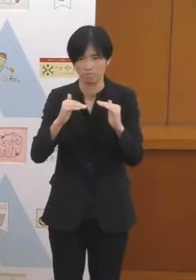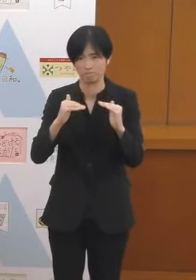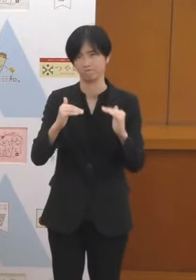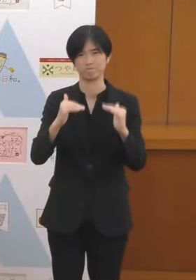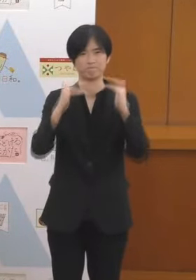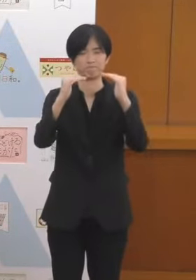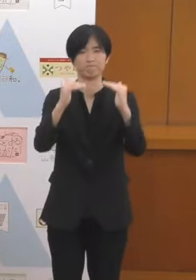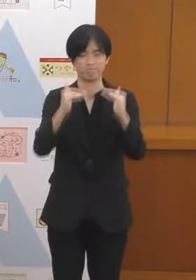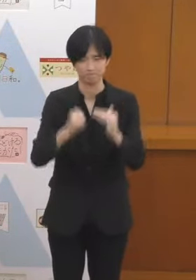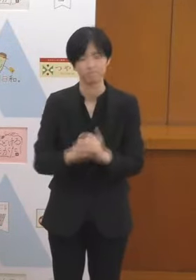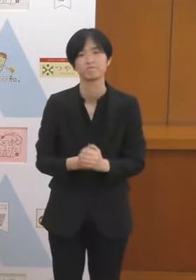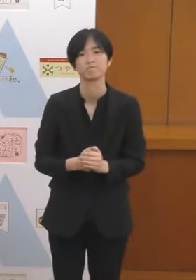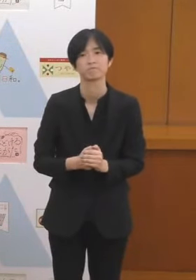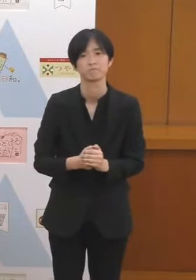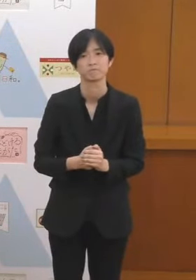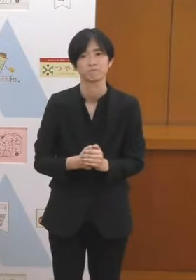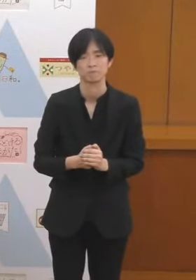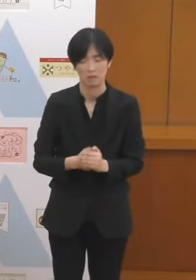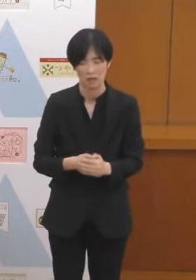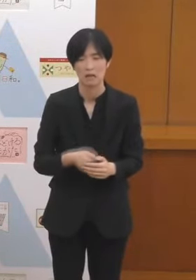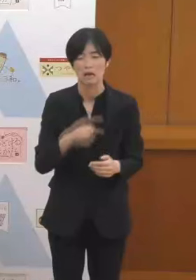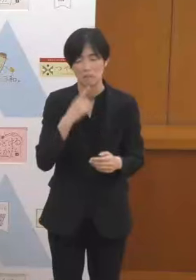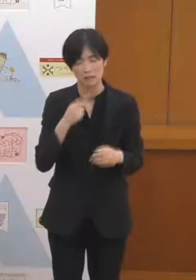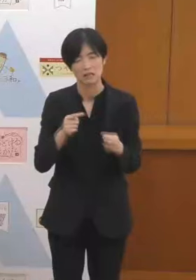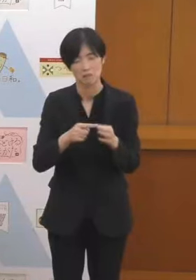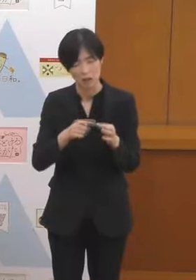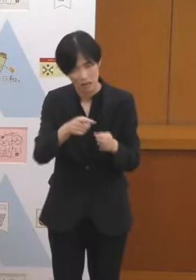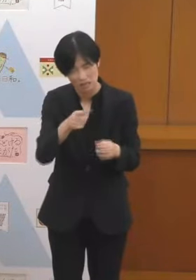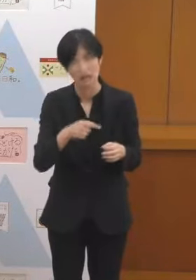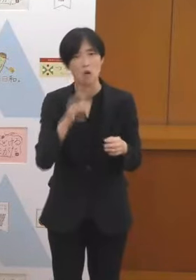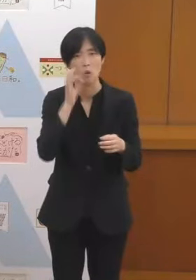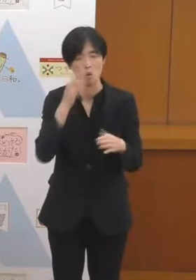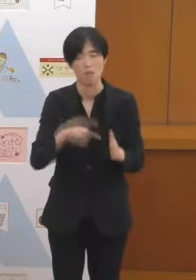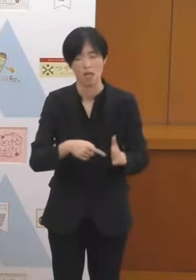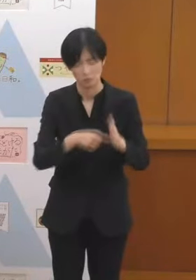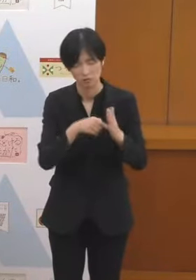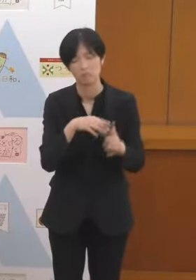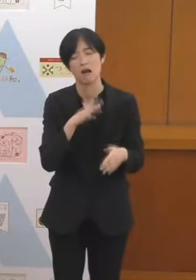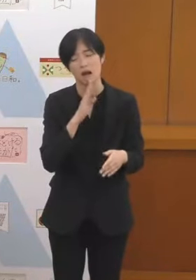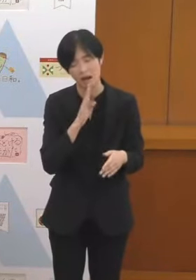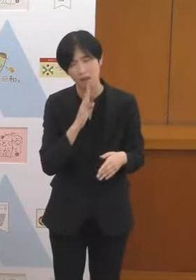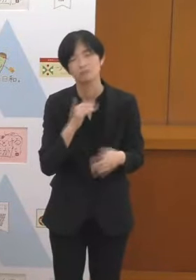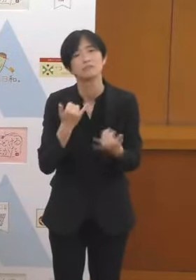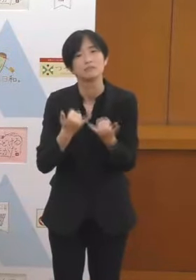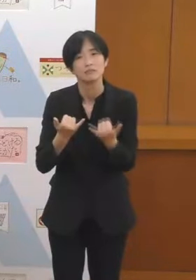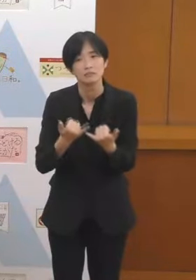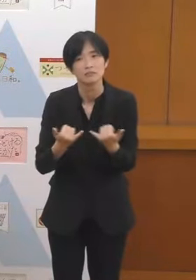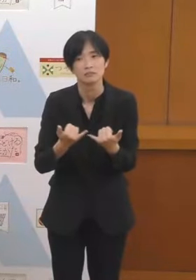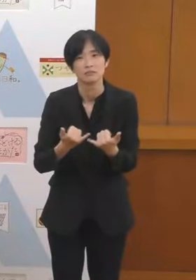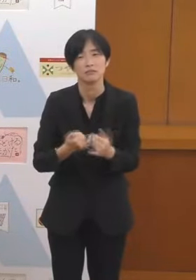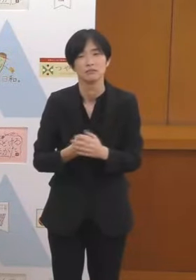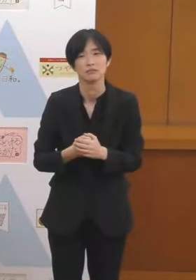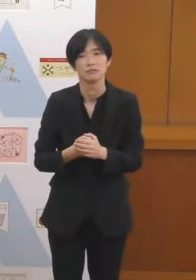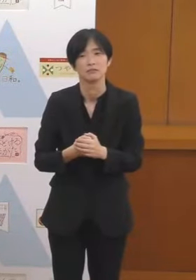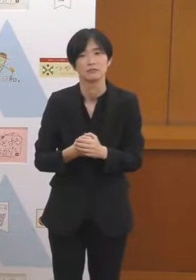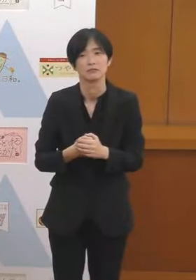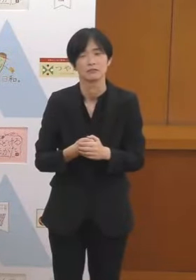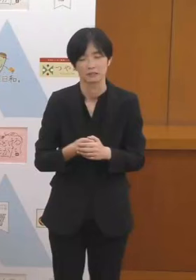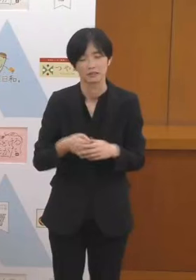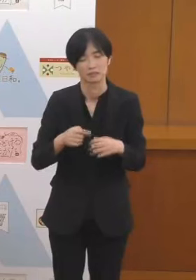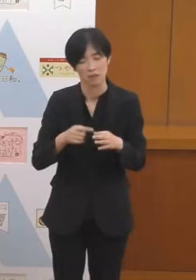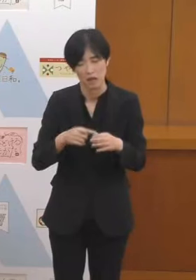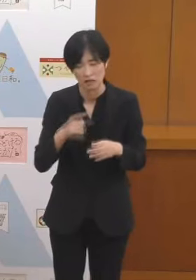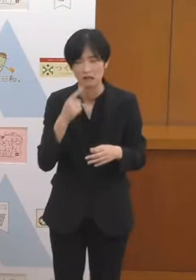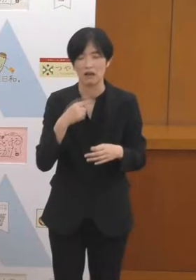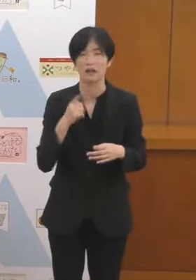のおなんて言うんでしょうかあのまほ誇りと言いますか